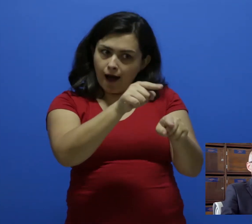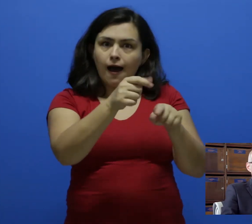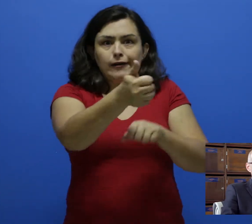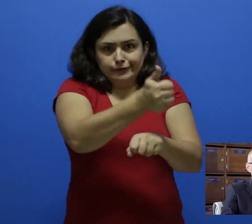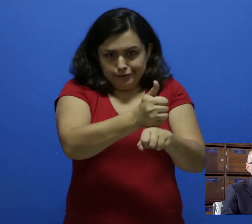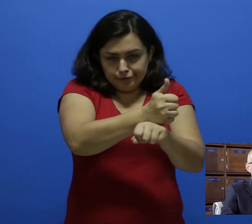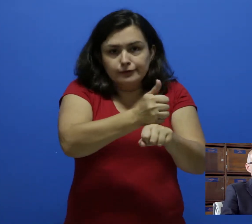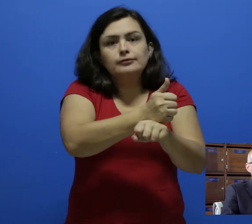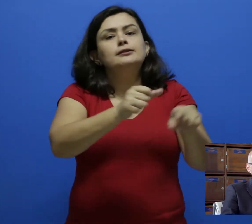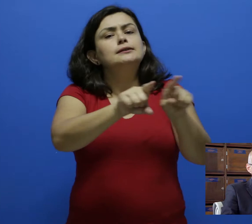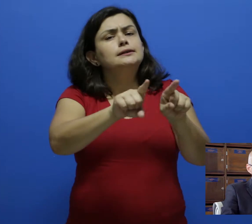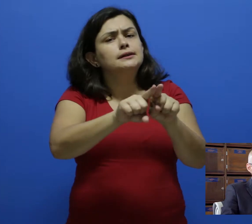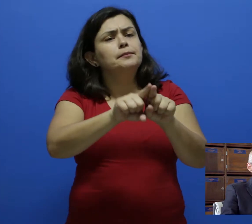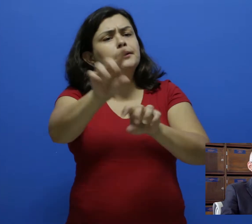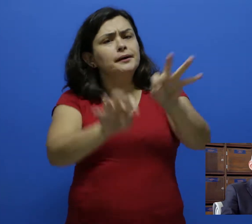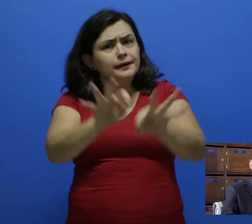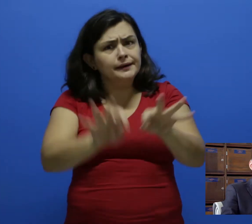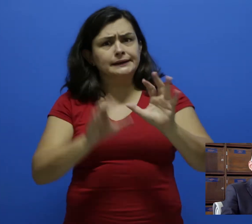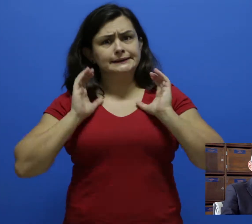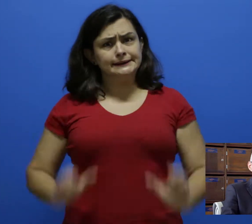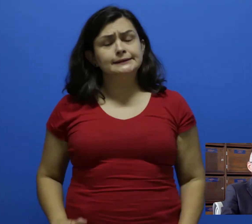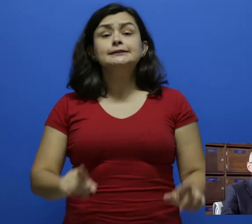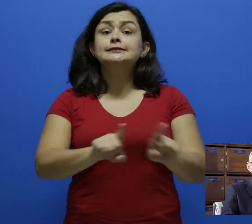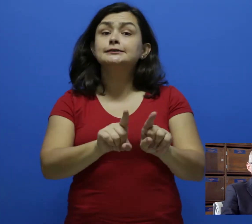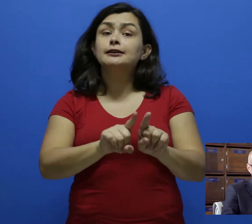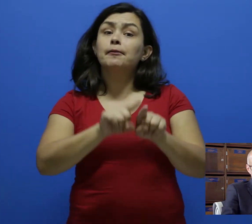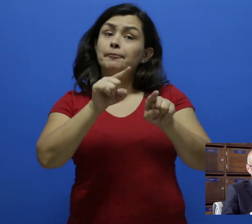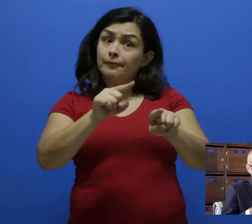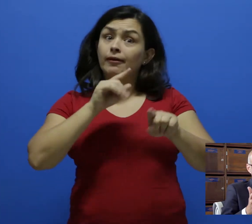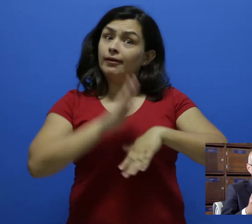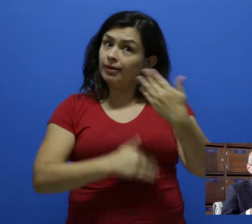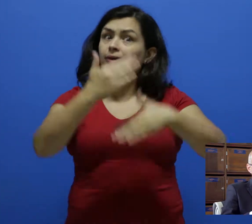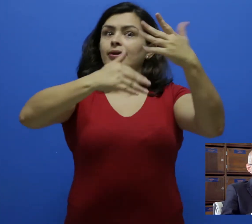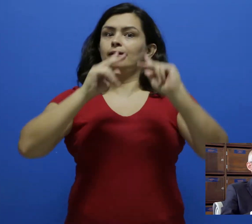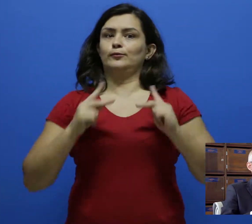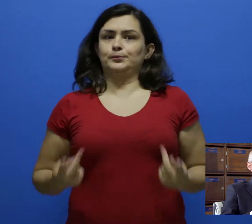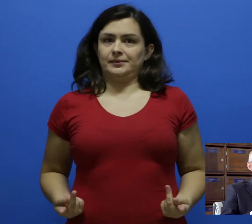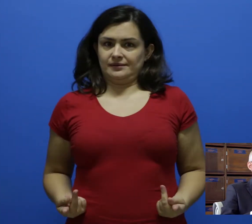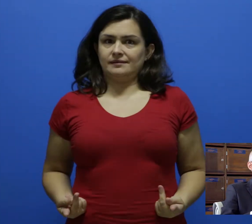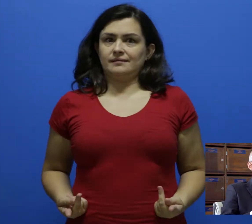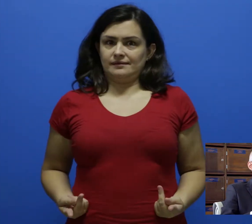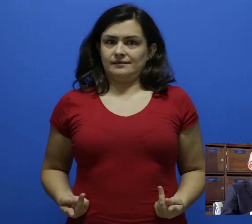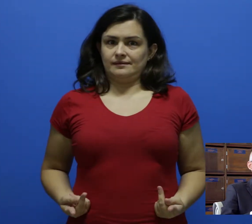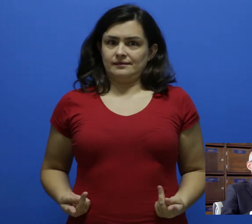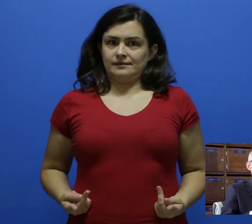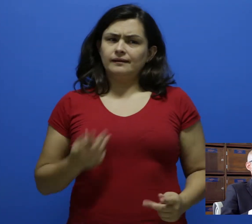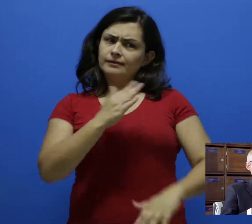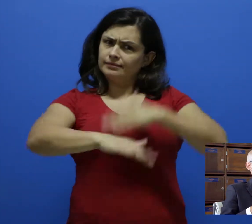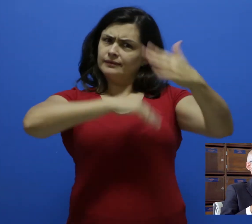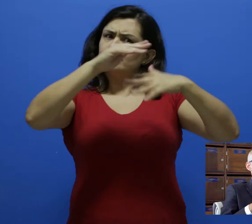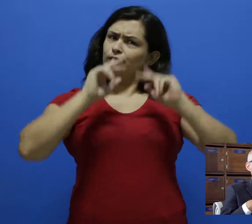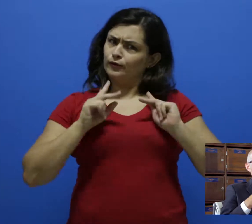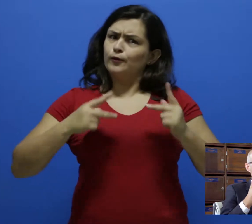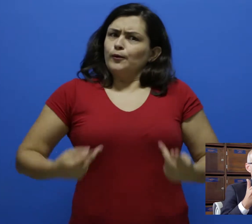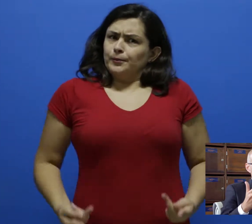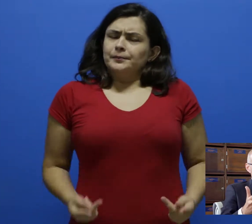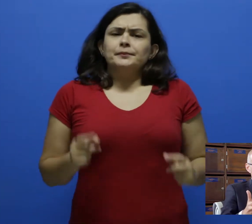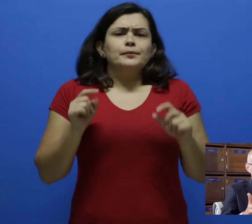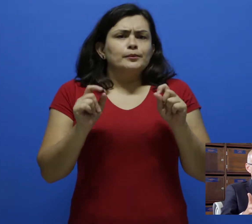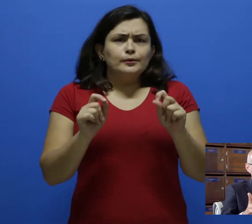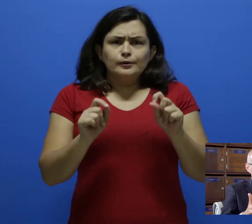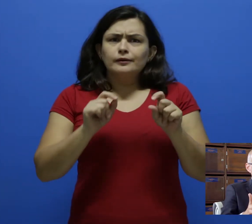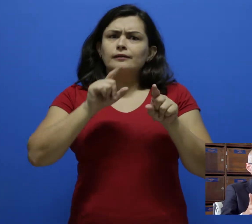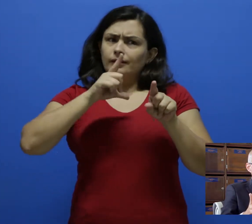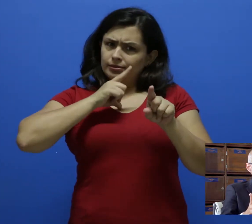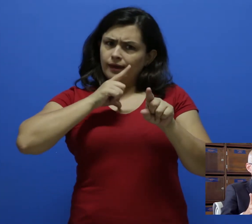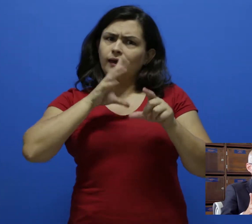para o exercício da cidadania e o pleno desenvolvimento da pessoa humana, o que faz com que autorize a